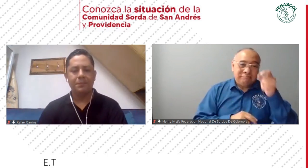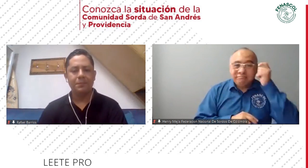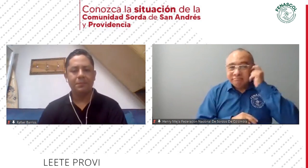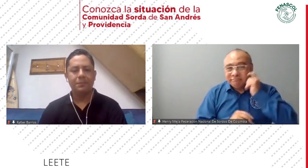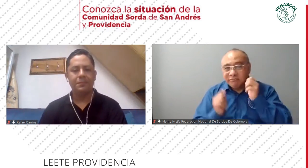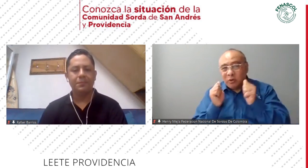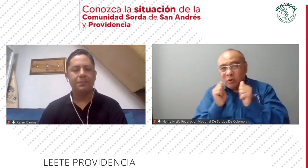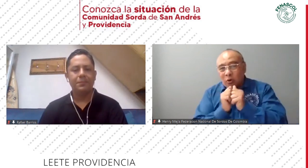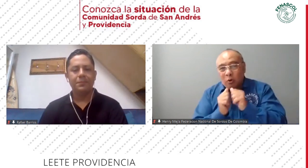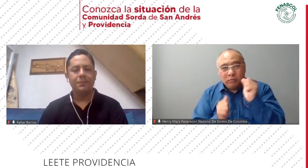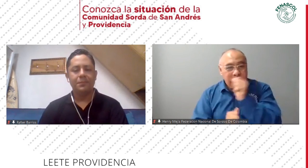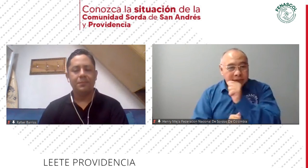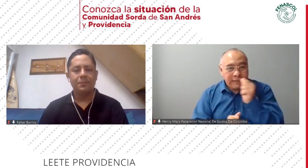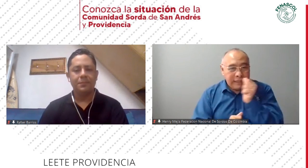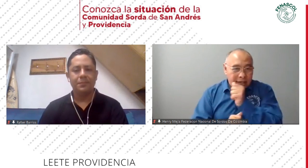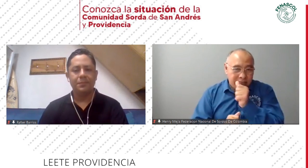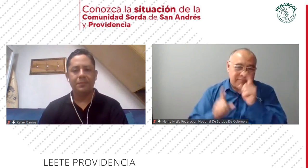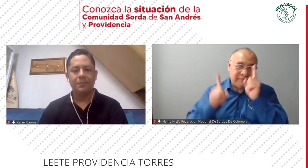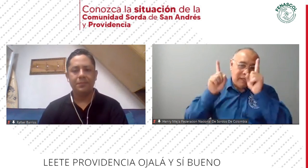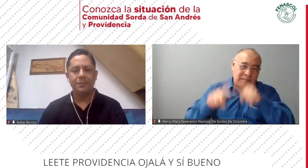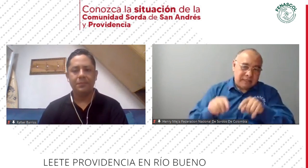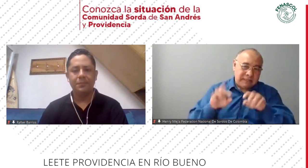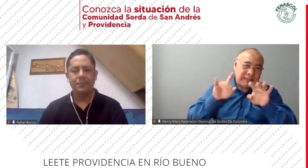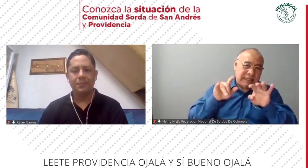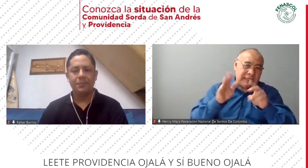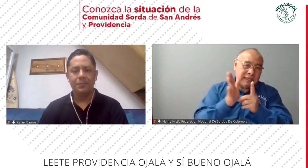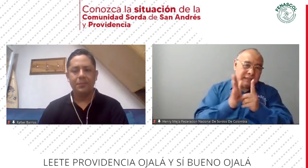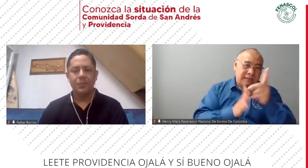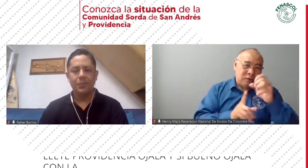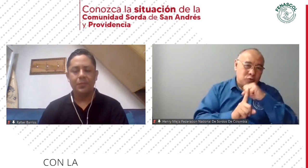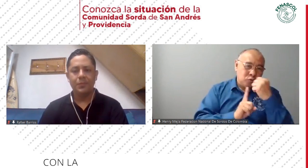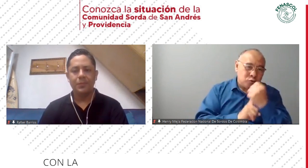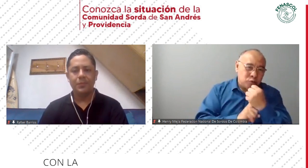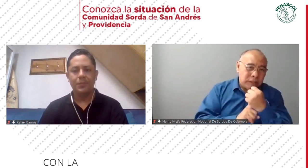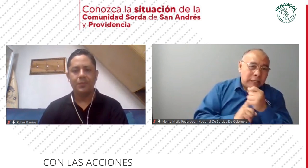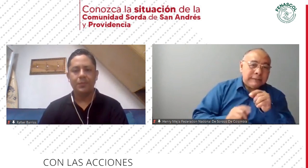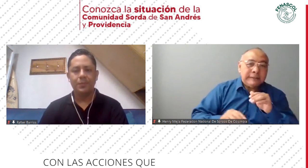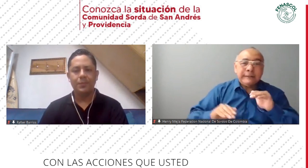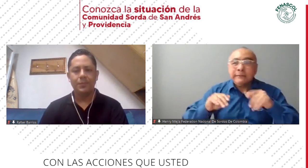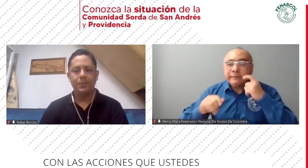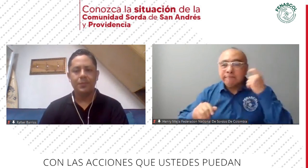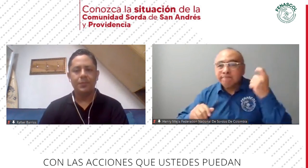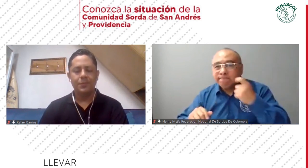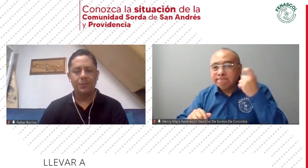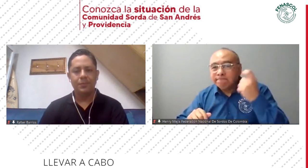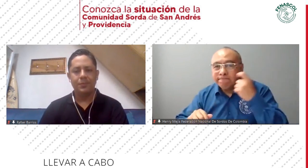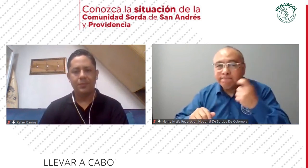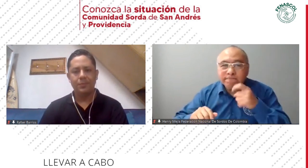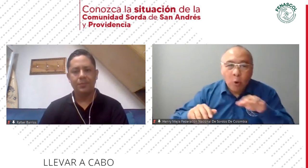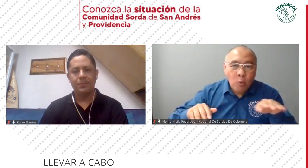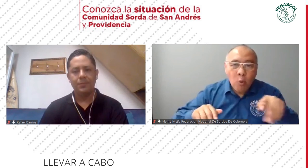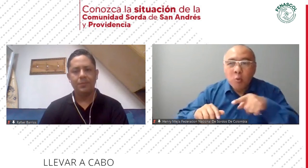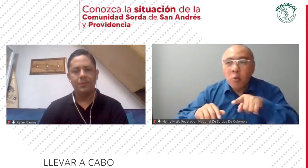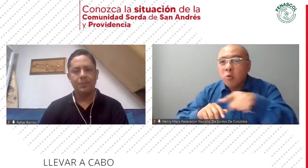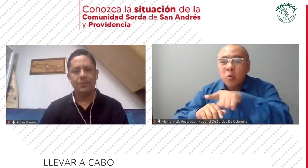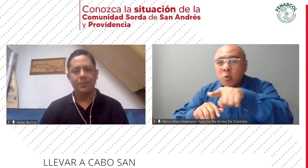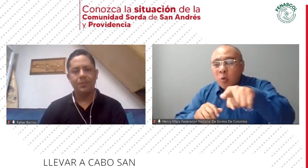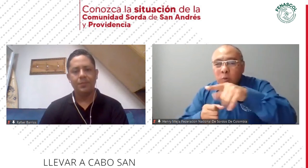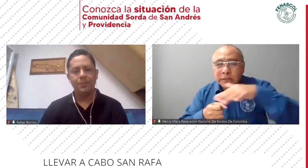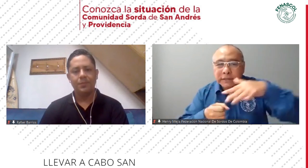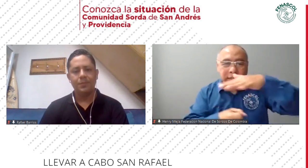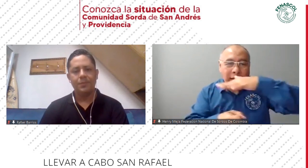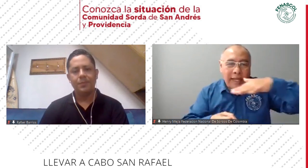providencia la gente dice bueno ojalá con las acciones que ustedes puedan llevar a cabo san